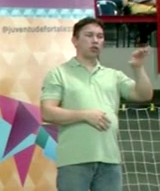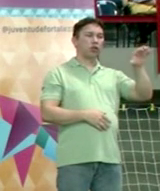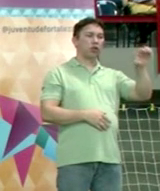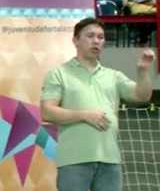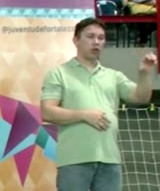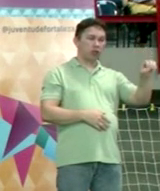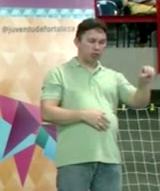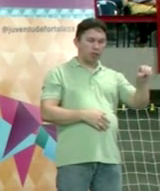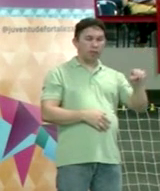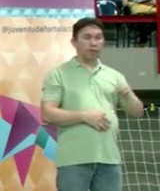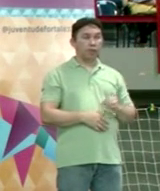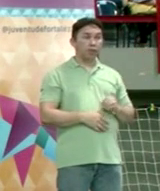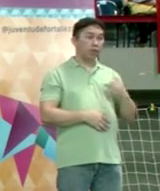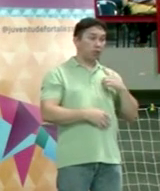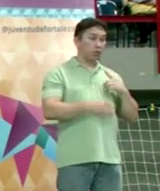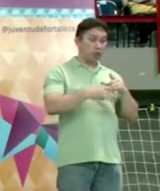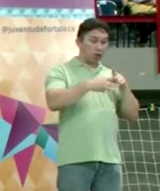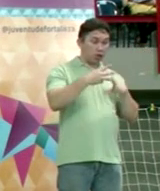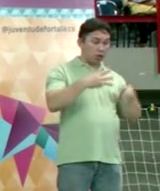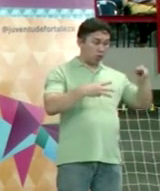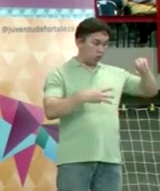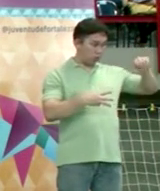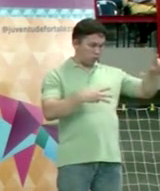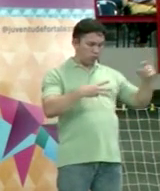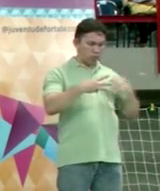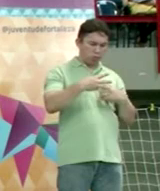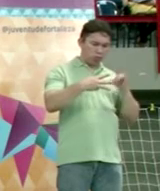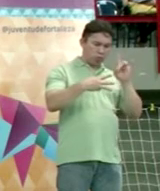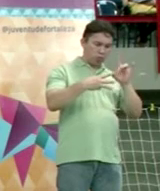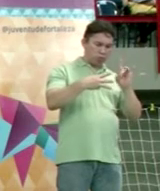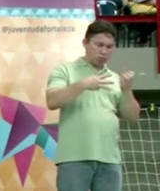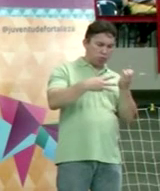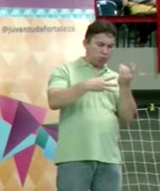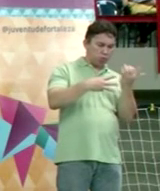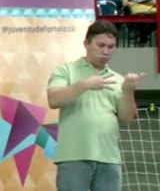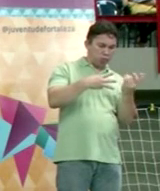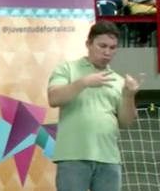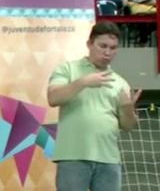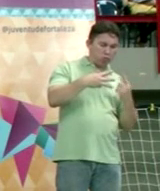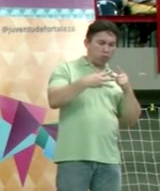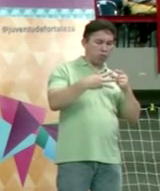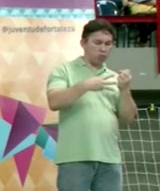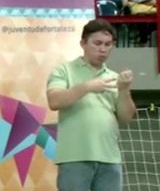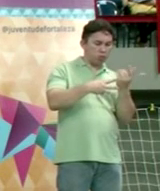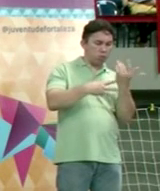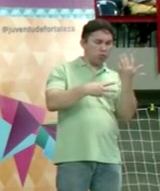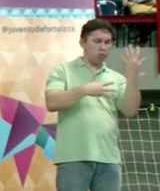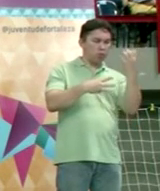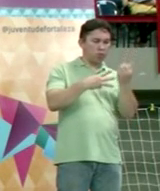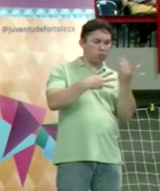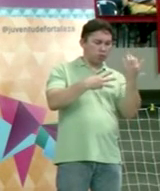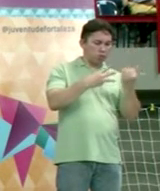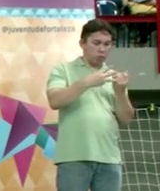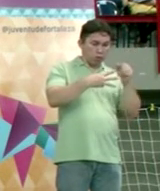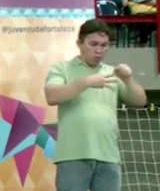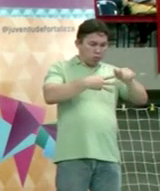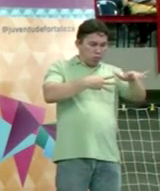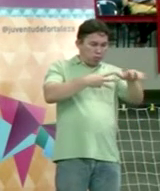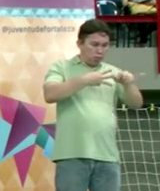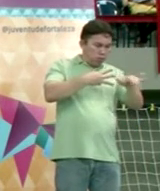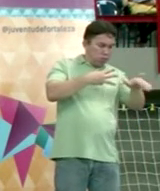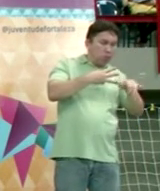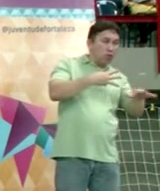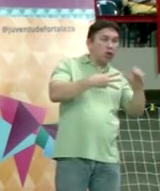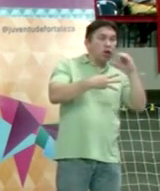Continua. A queima de 1 mol de cada um desses combustíveis libera uma determinada quantidade de